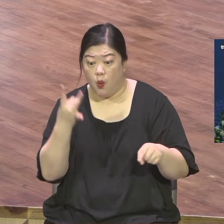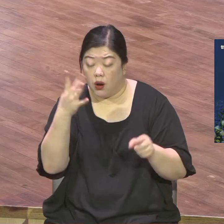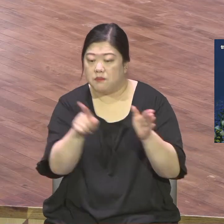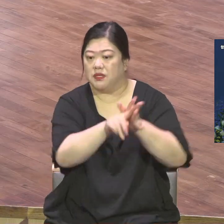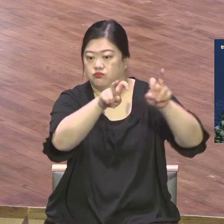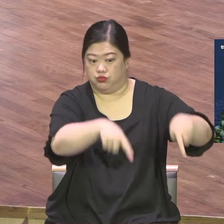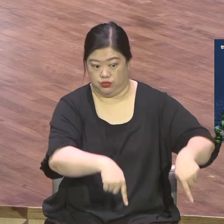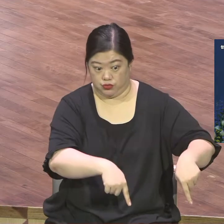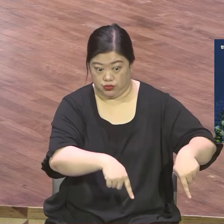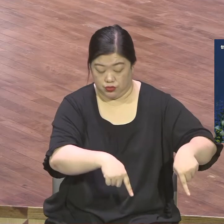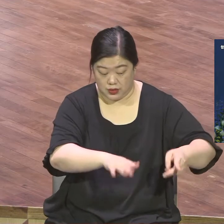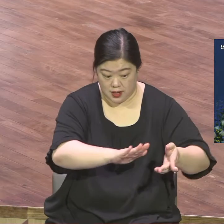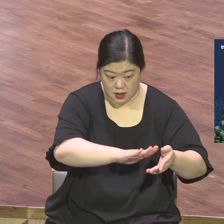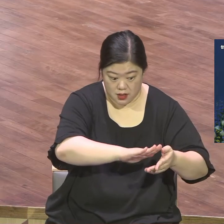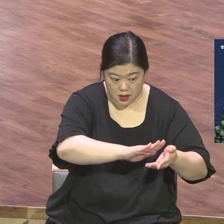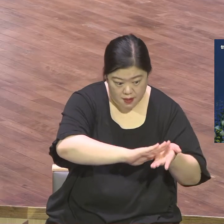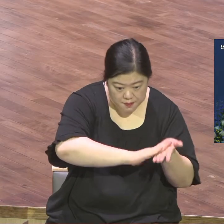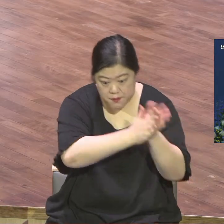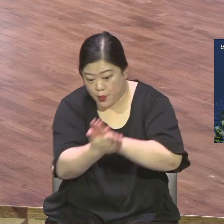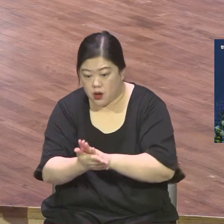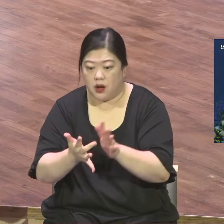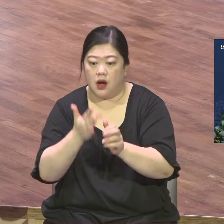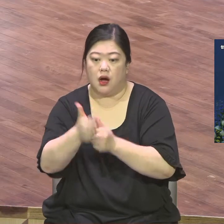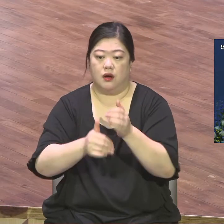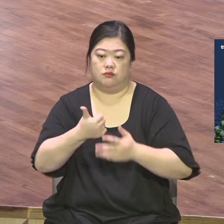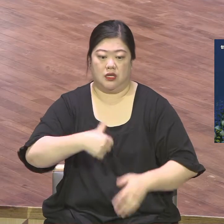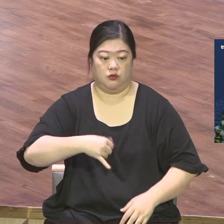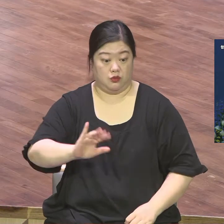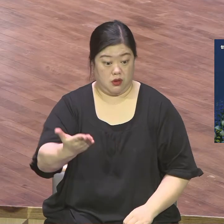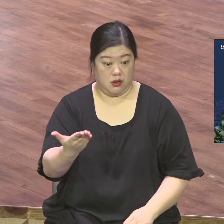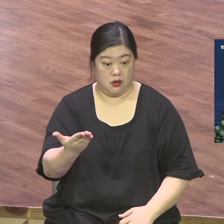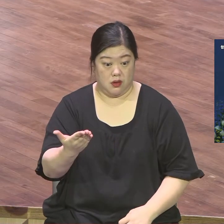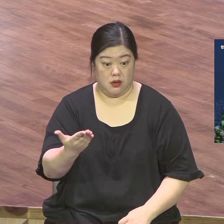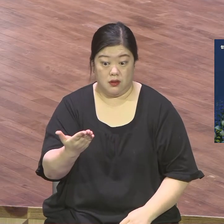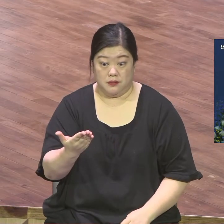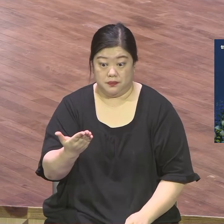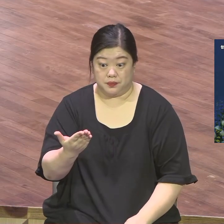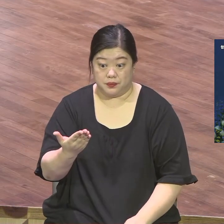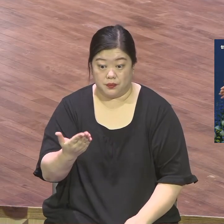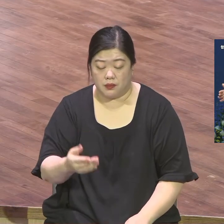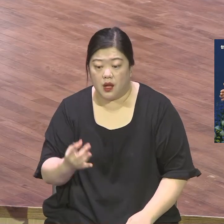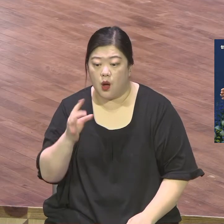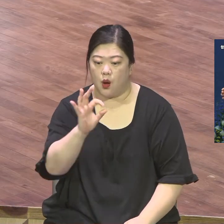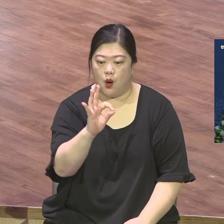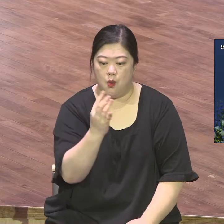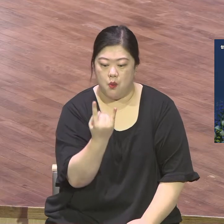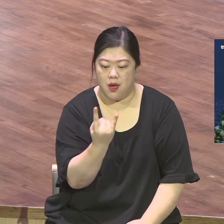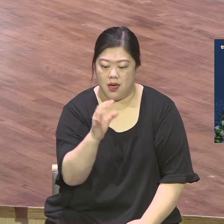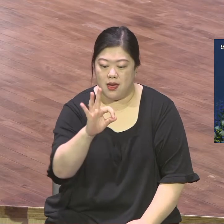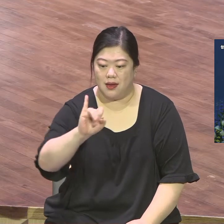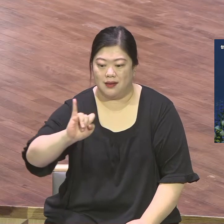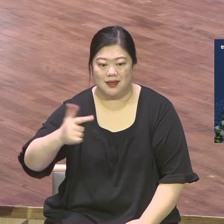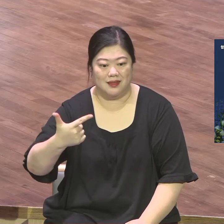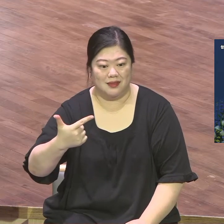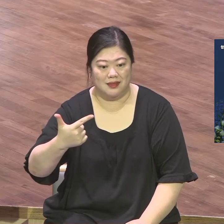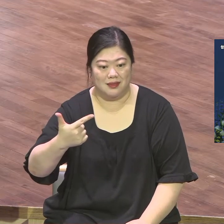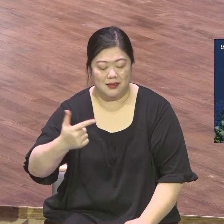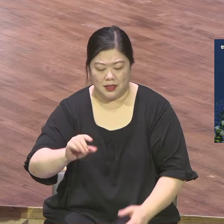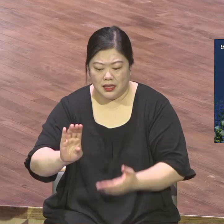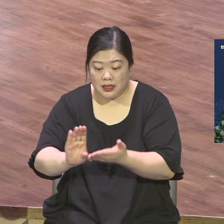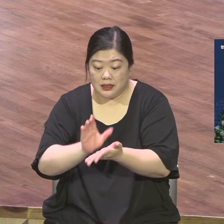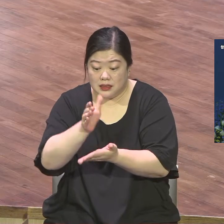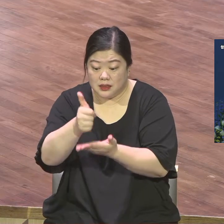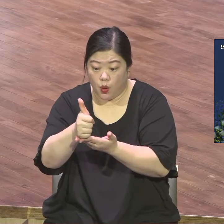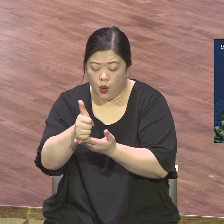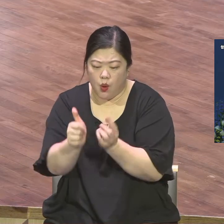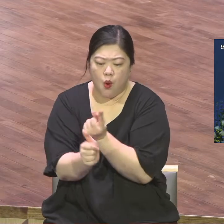다 불신자들이, 바울이 이미 밝힌 대로 그리스도 밖에 있었던 사람, 원래 너희들이 그리스도